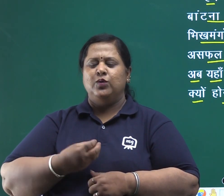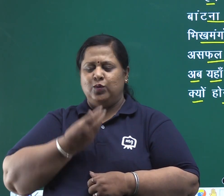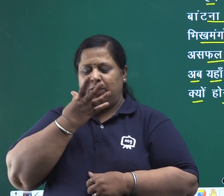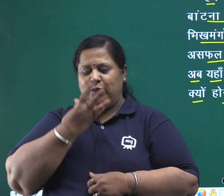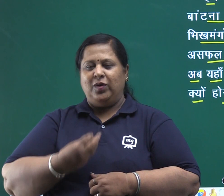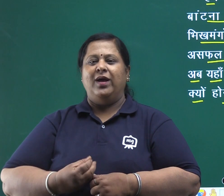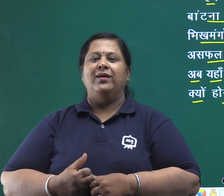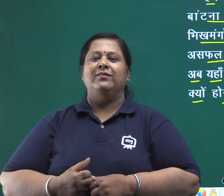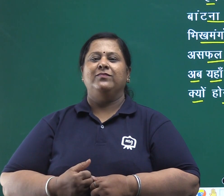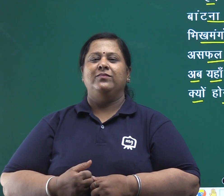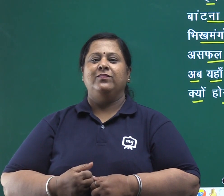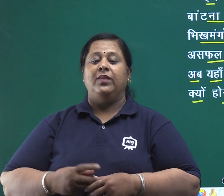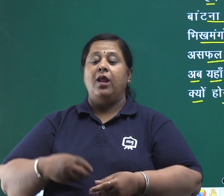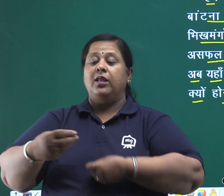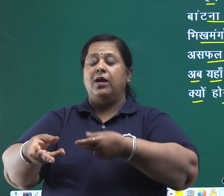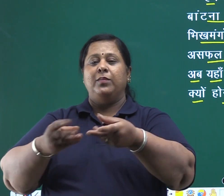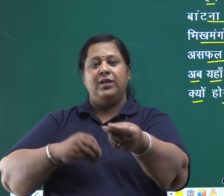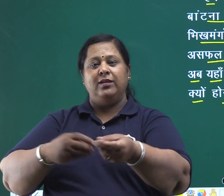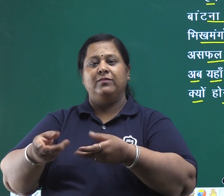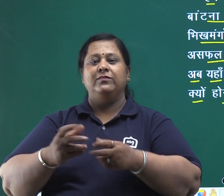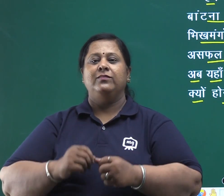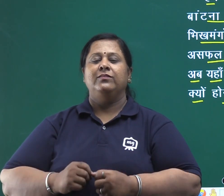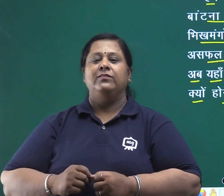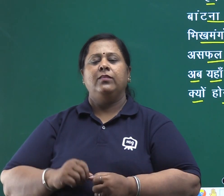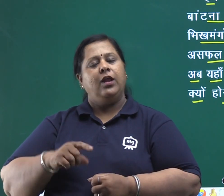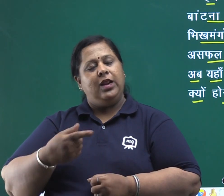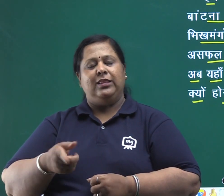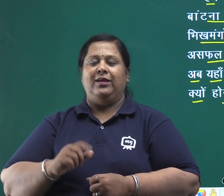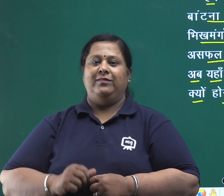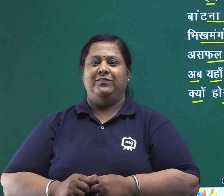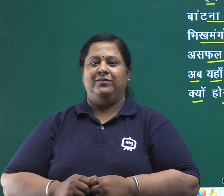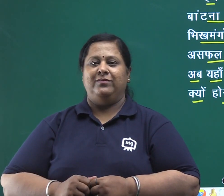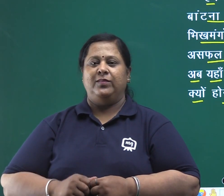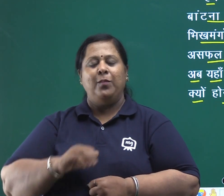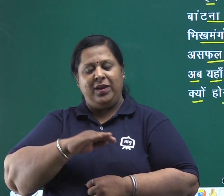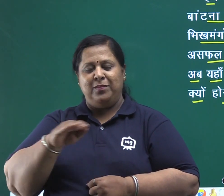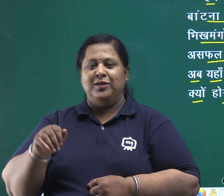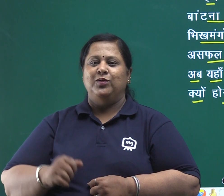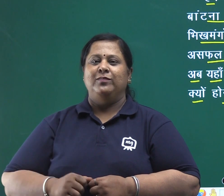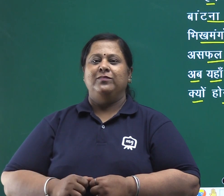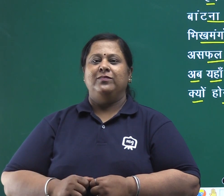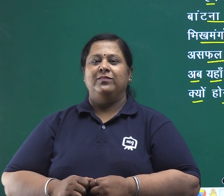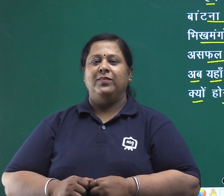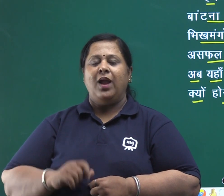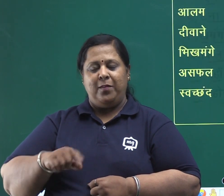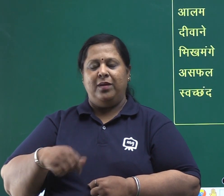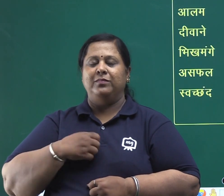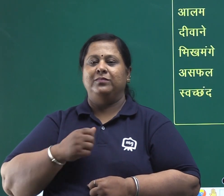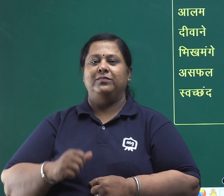का आदान प्रदान करते हैं। प्यारे बच्चों, अब